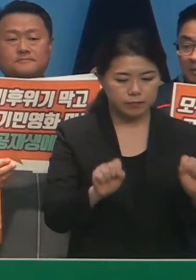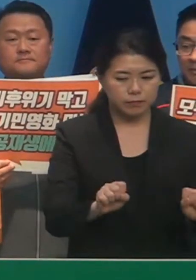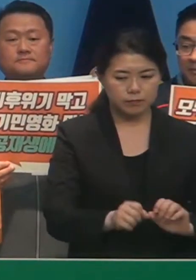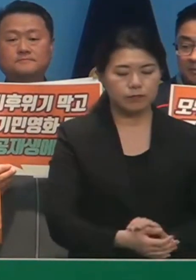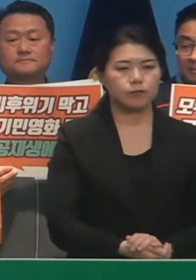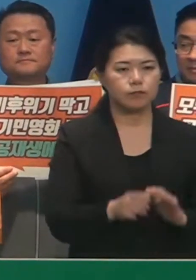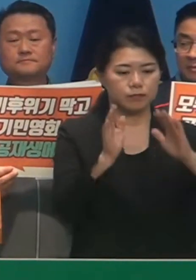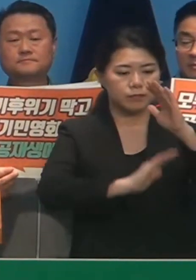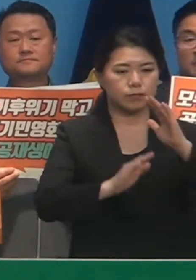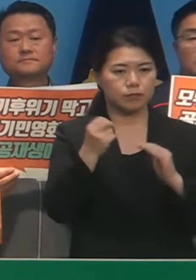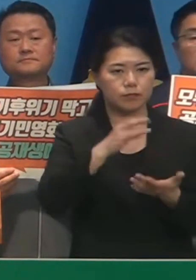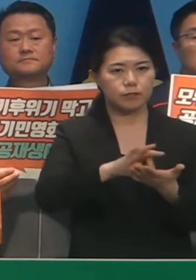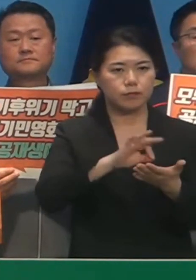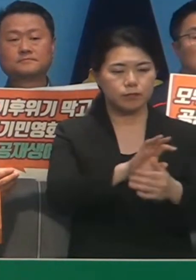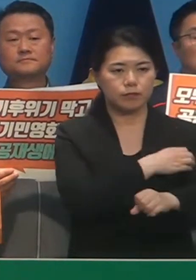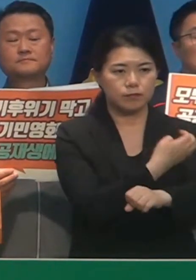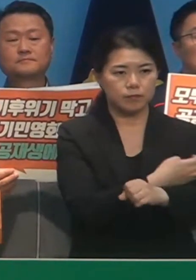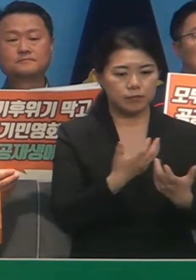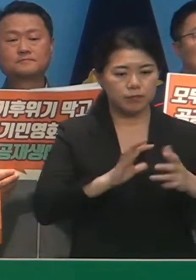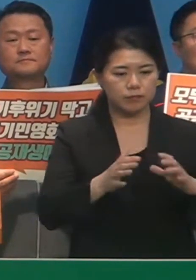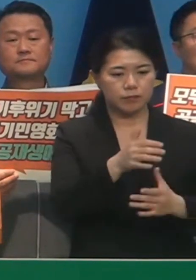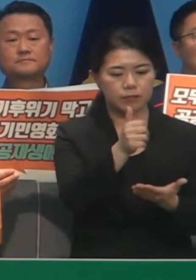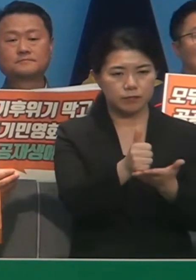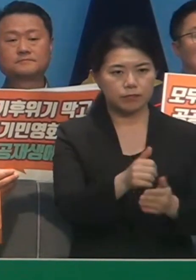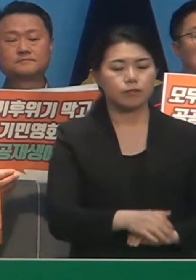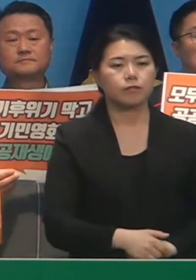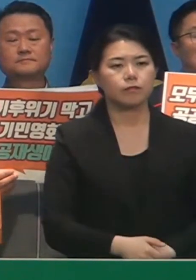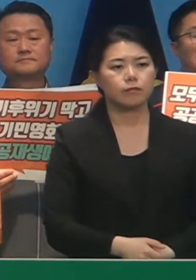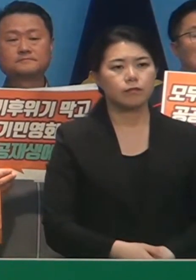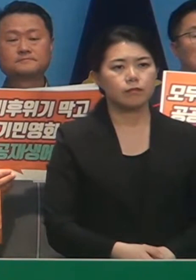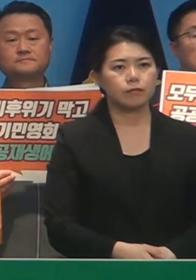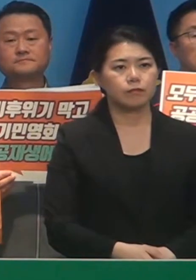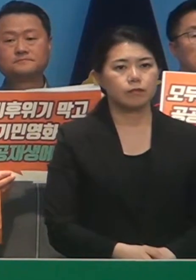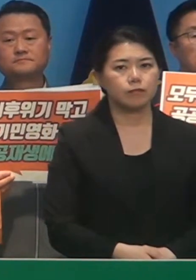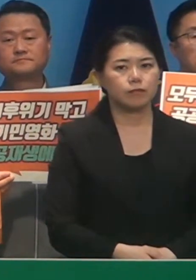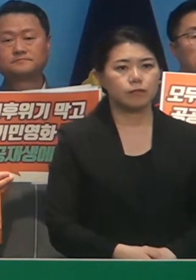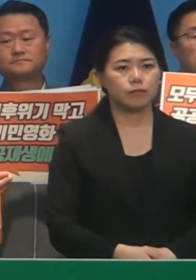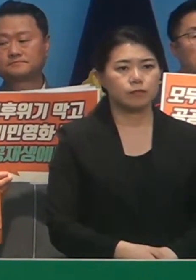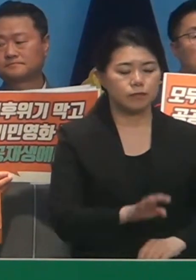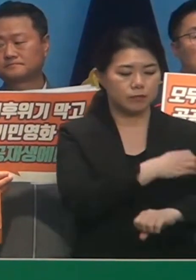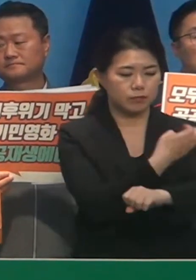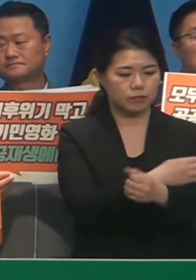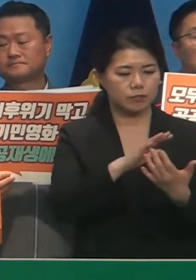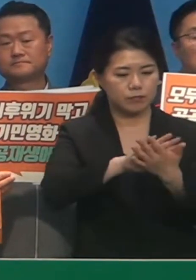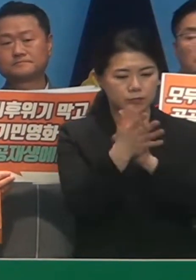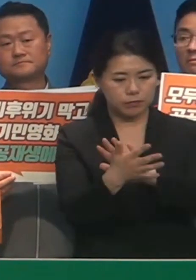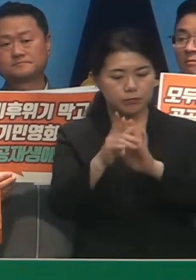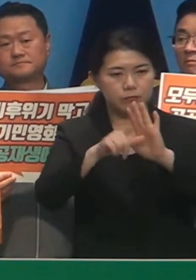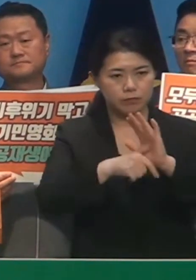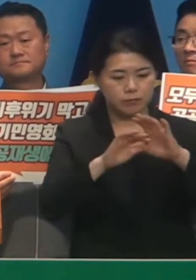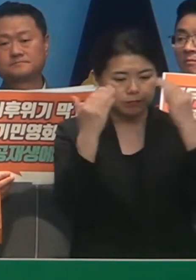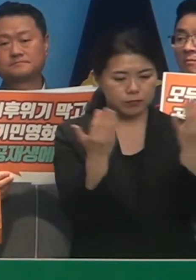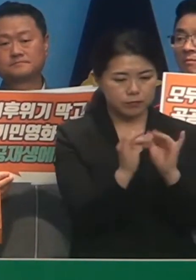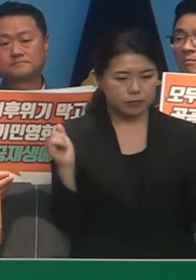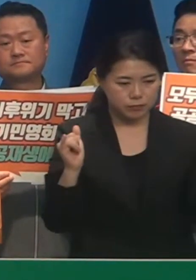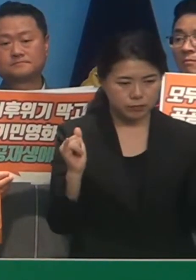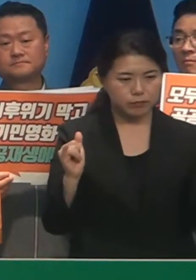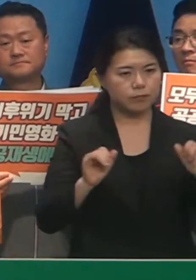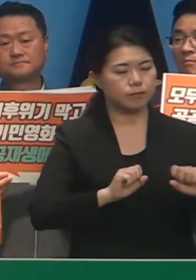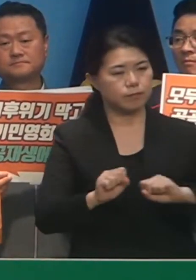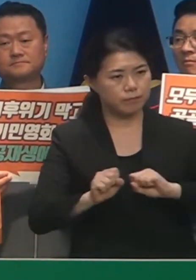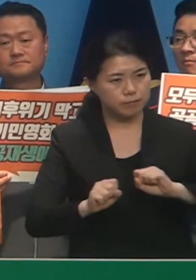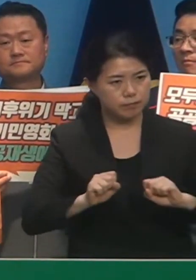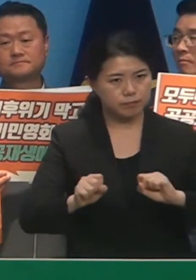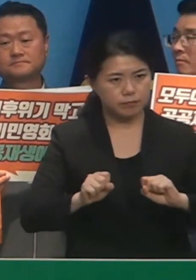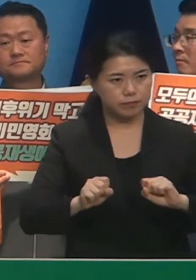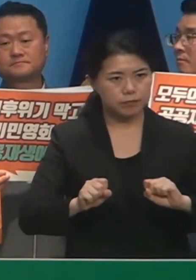안녕하세요. 공공재생에너지포럼 대표 정세은입니다. 에너지 전환에는 전 국민이 나서야 할